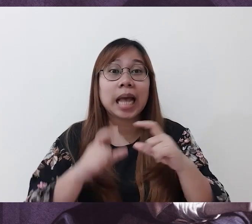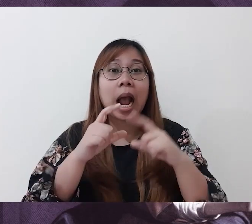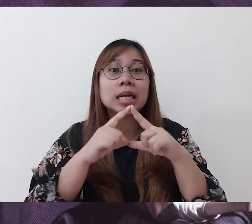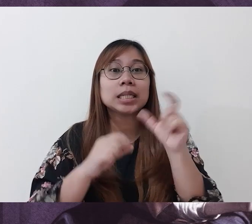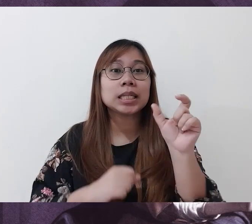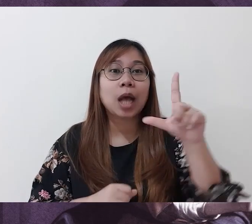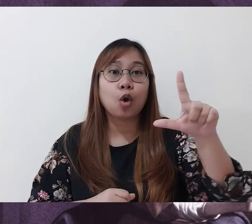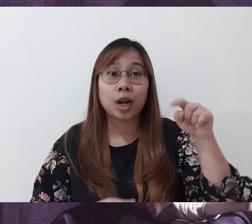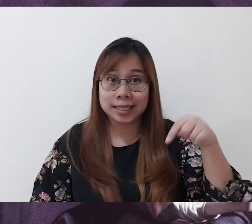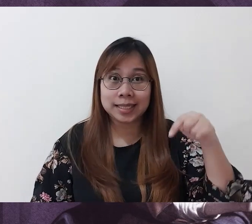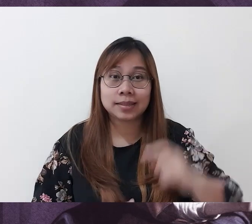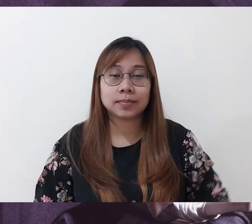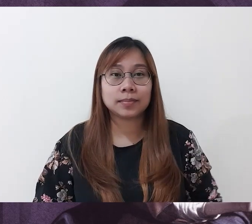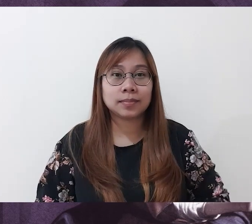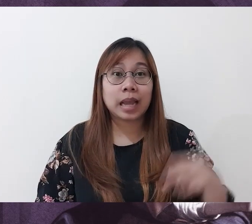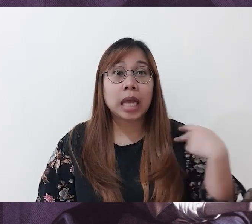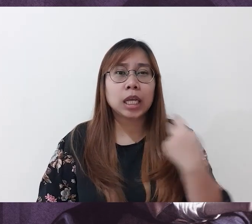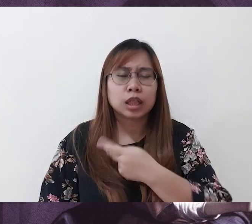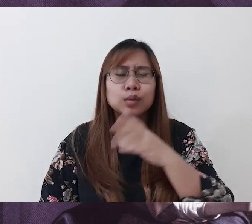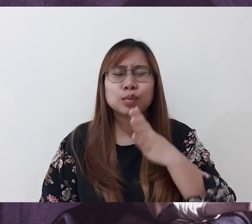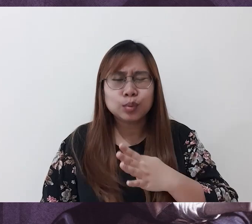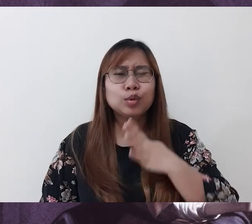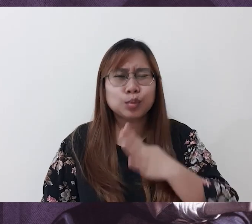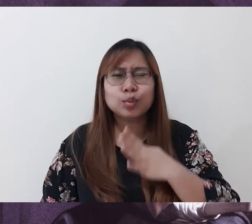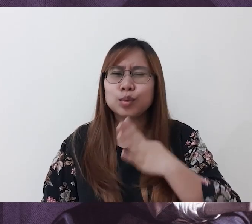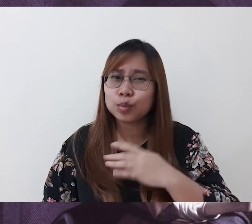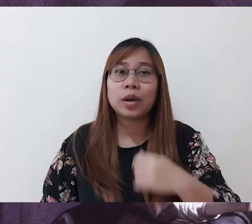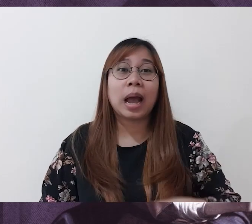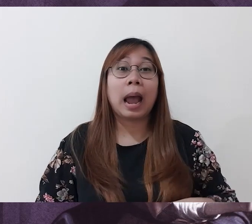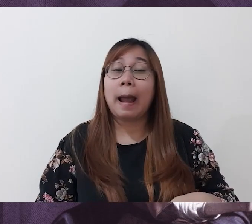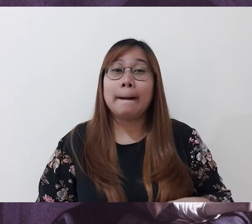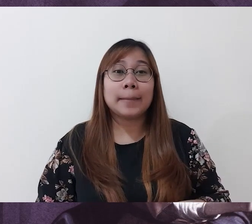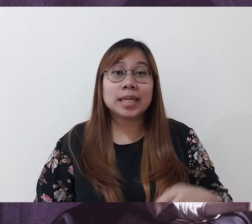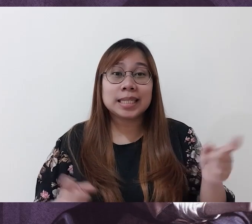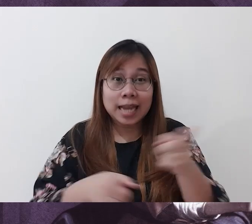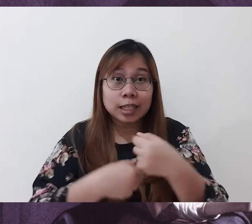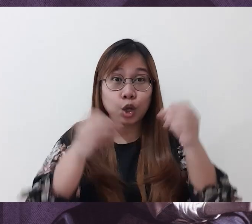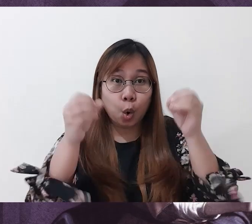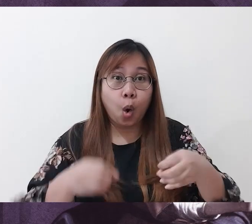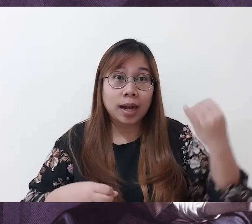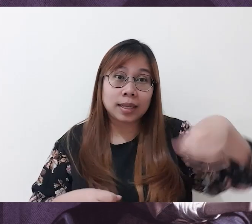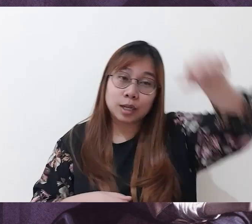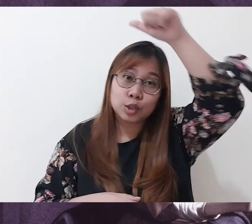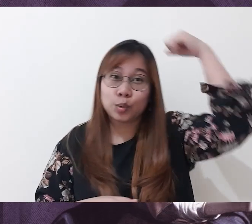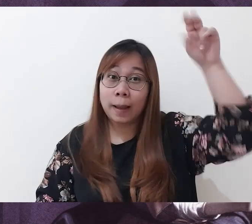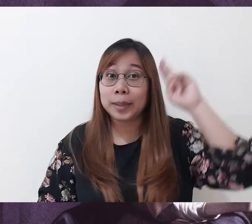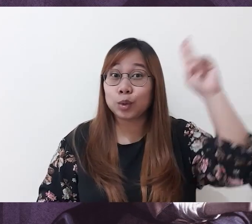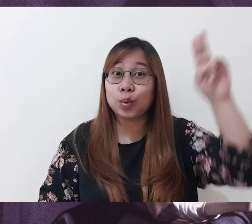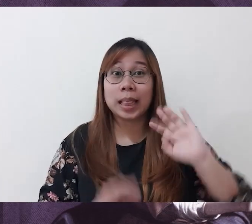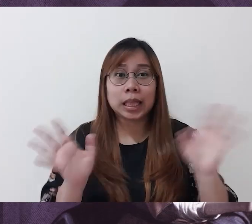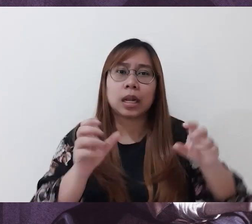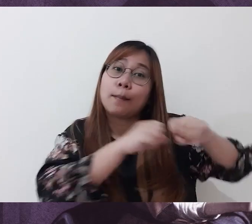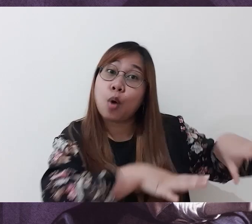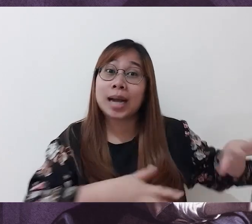seri Saul ini. Untuk kita benar-benar mengalami menjadi orang yang diurapi Tuhan dan tidak